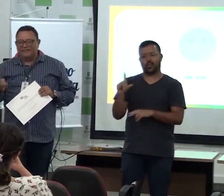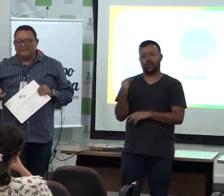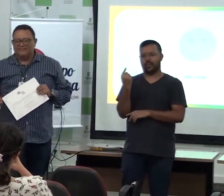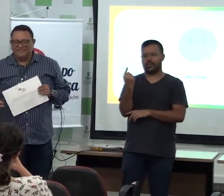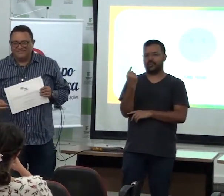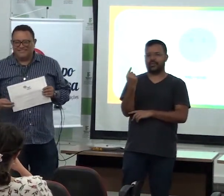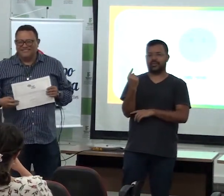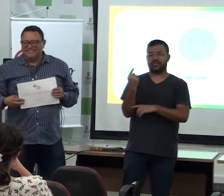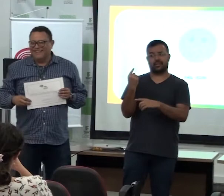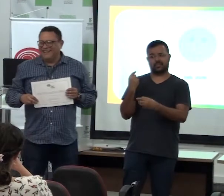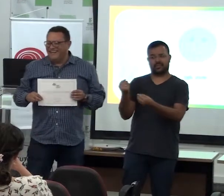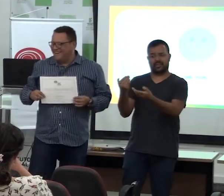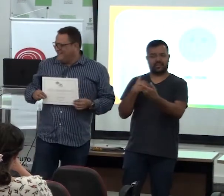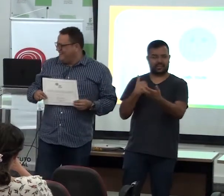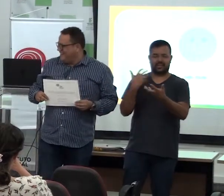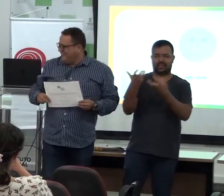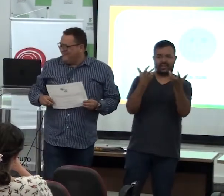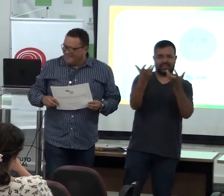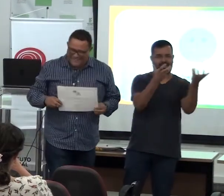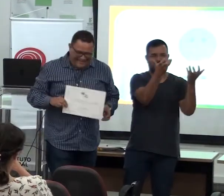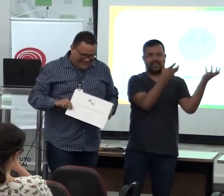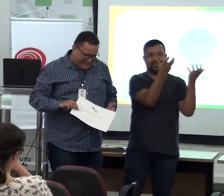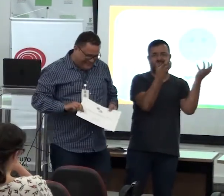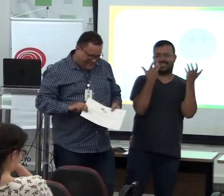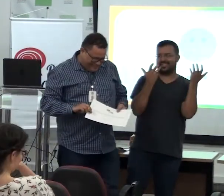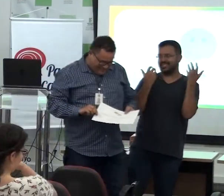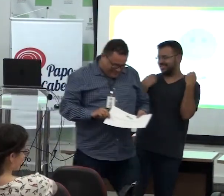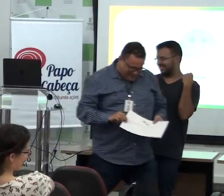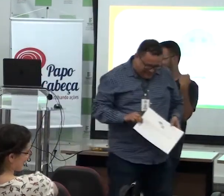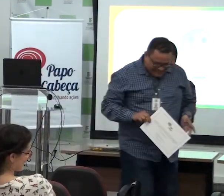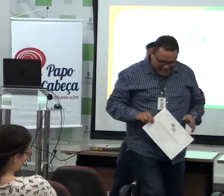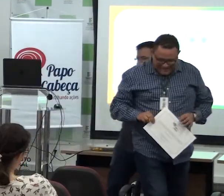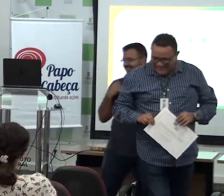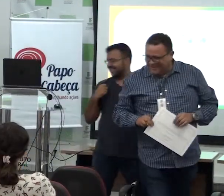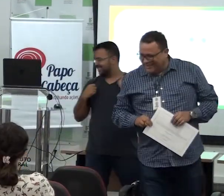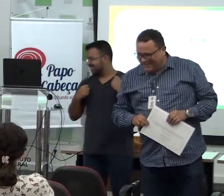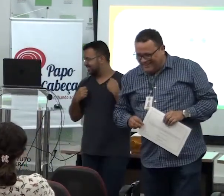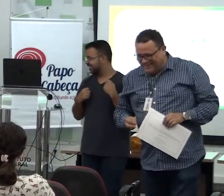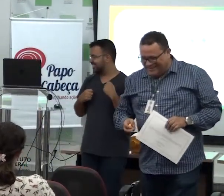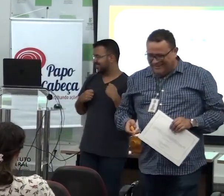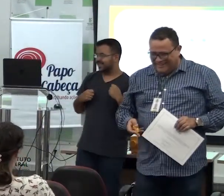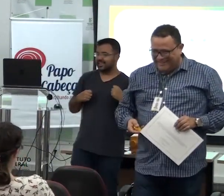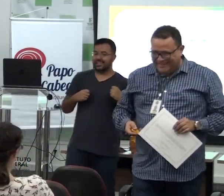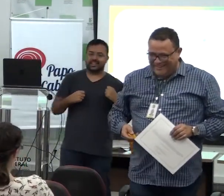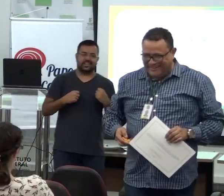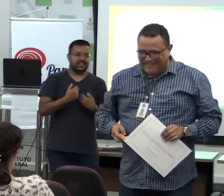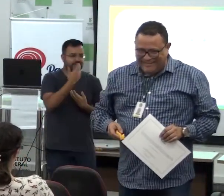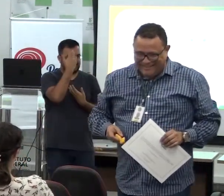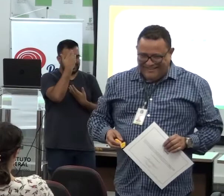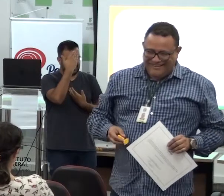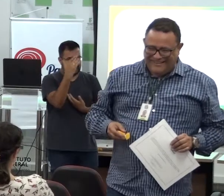Eu como sou da sua. Pega o copo. Então a gente agradece o